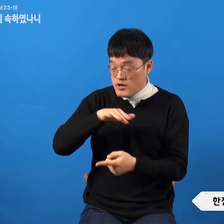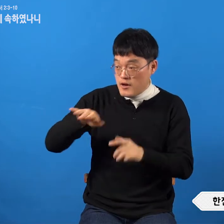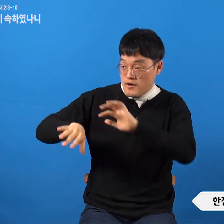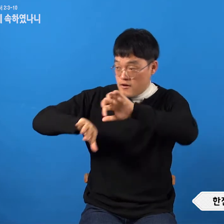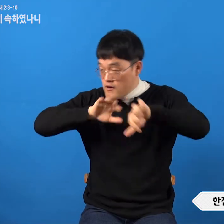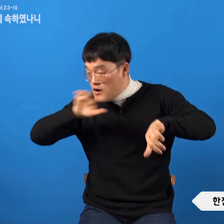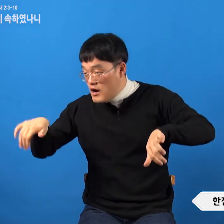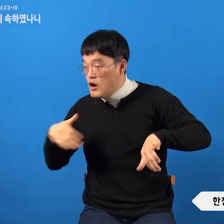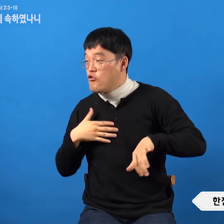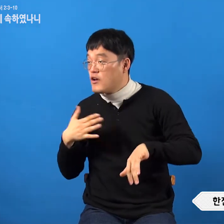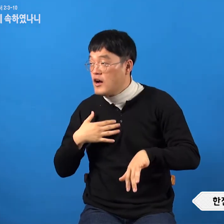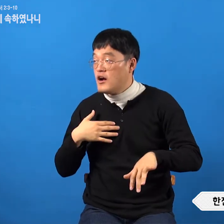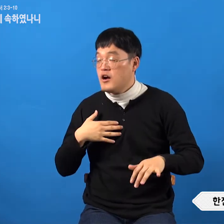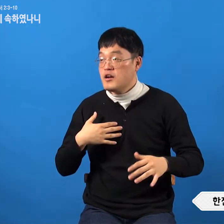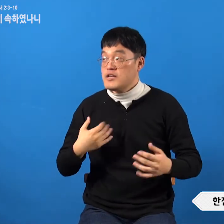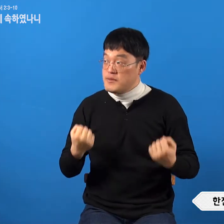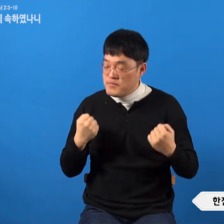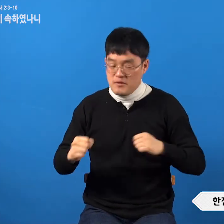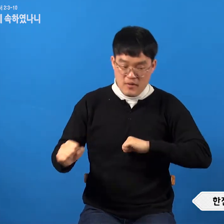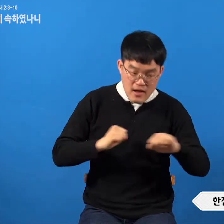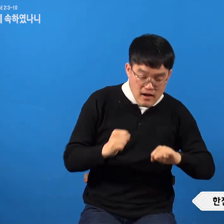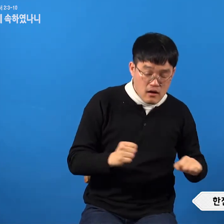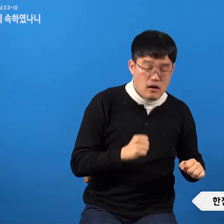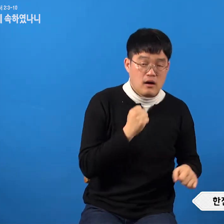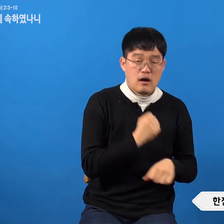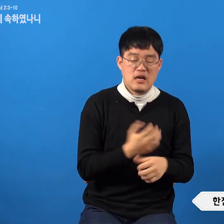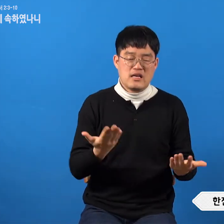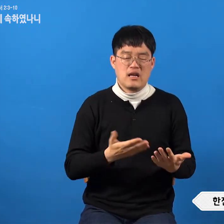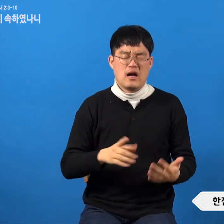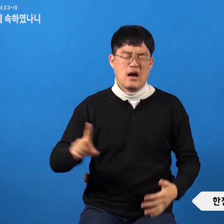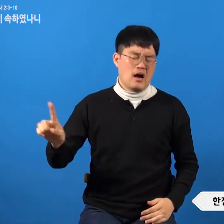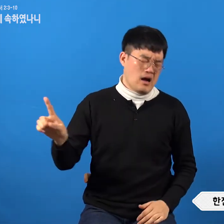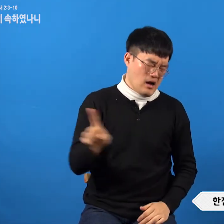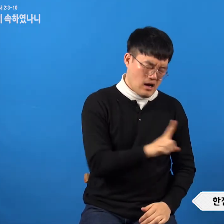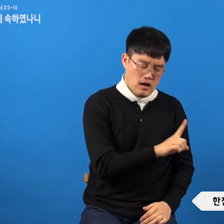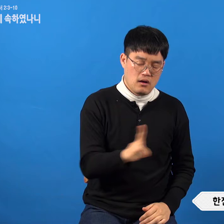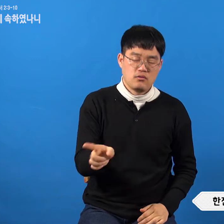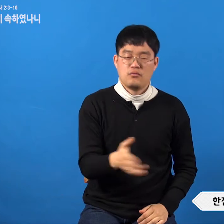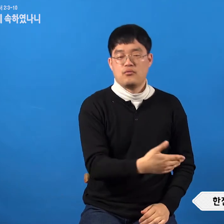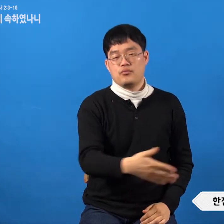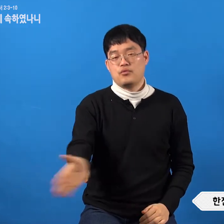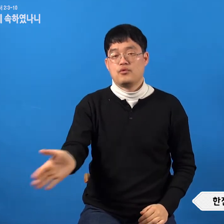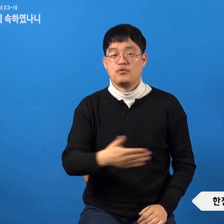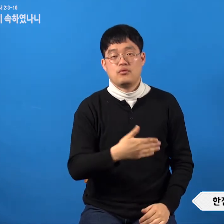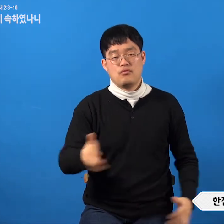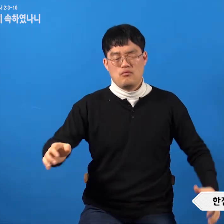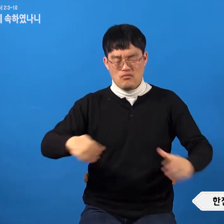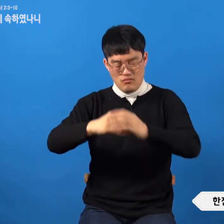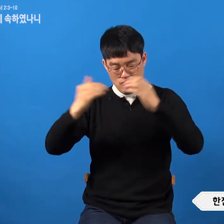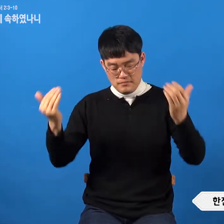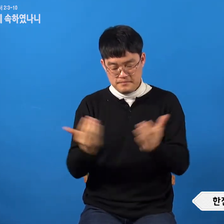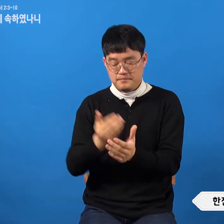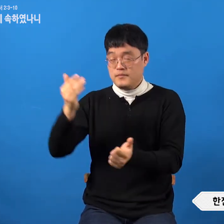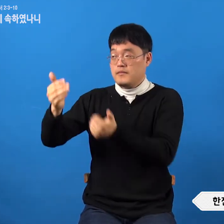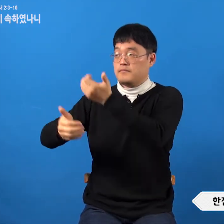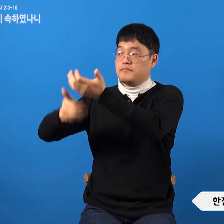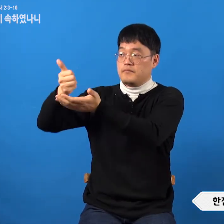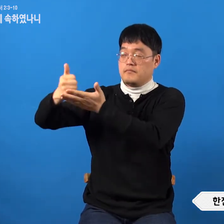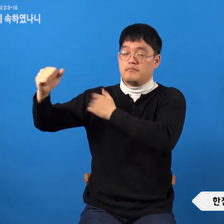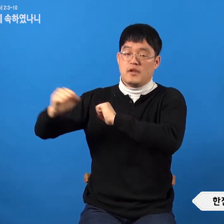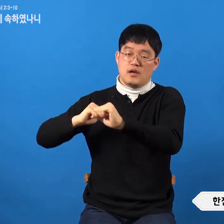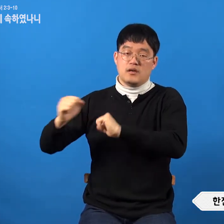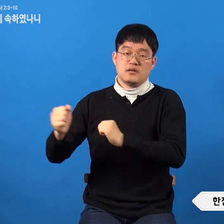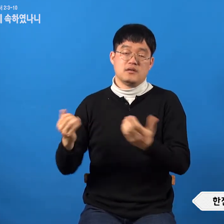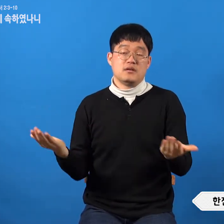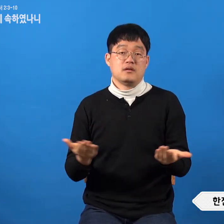한다든지 우리가 관여를 한다든지 그런 우리가 할 수 있는 일은 아무것도 없습니다. 전적으로 하나님이 하시는